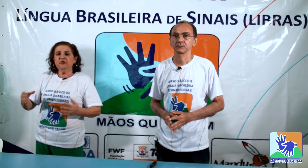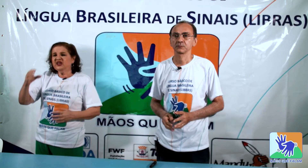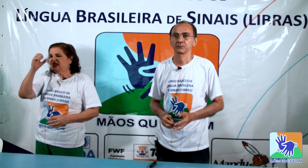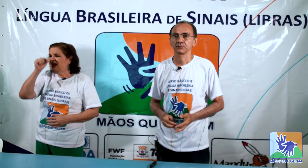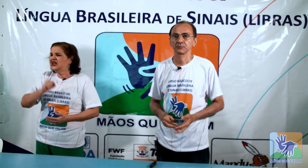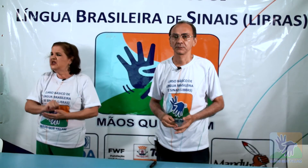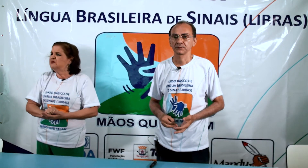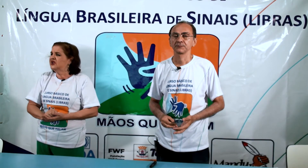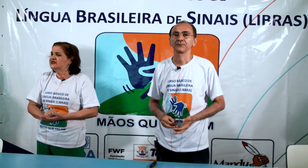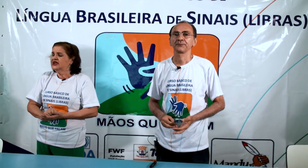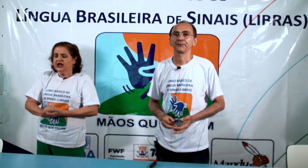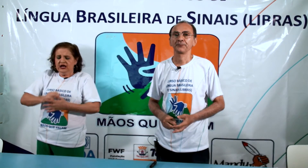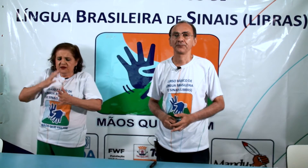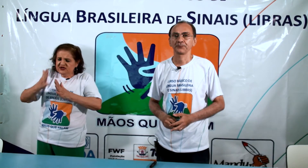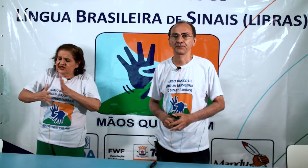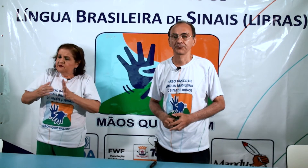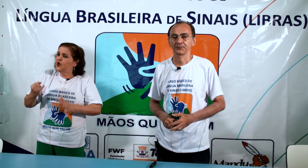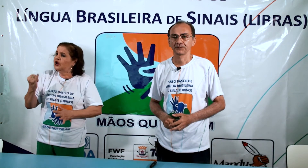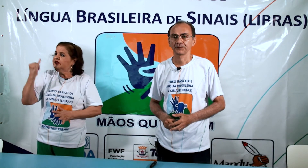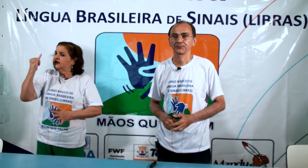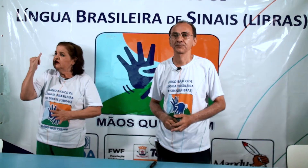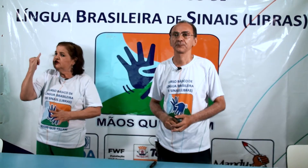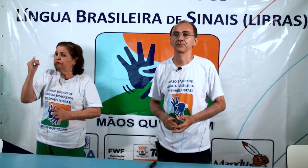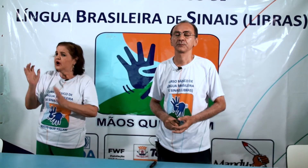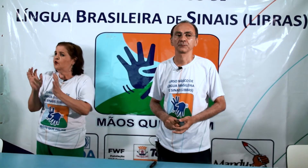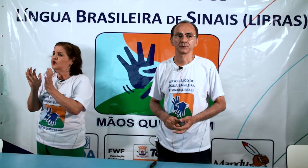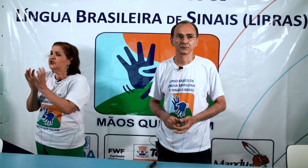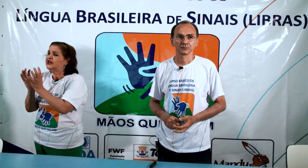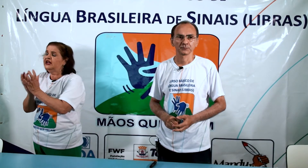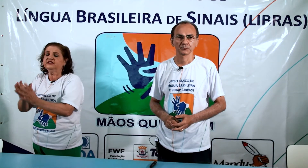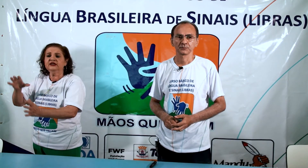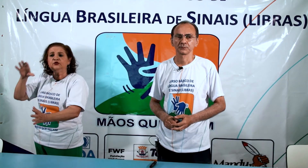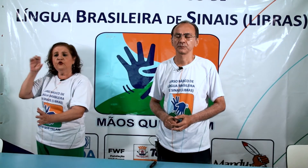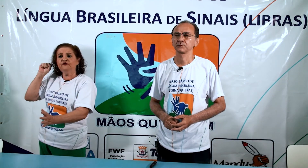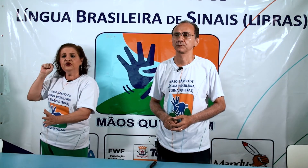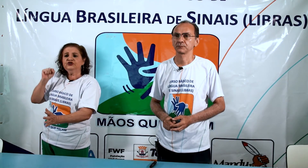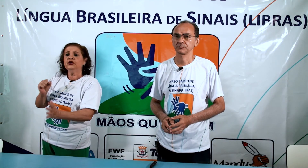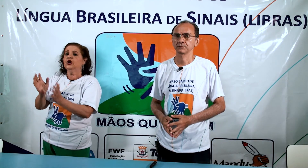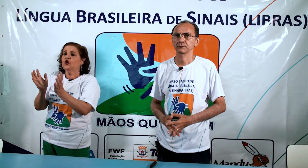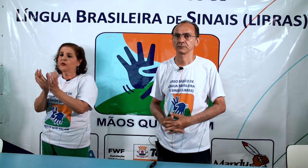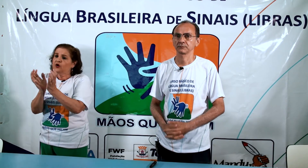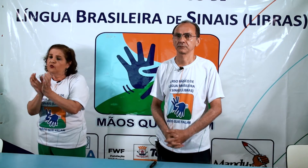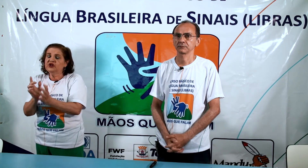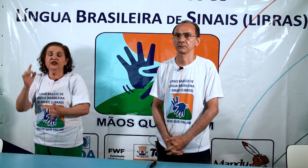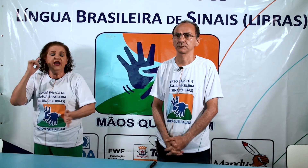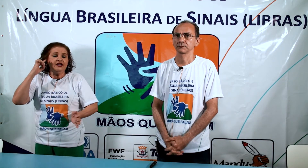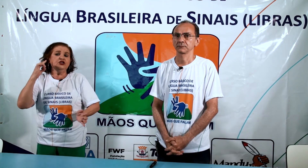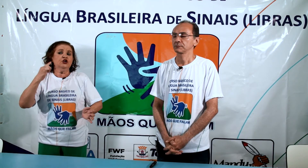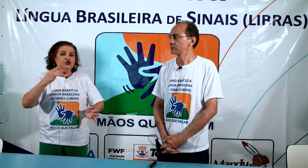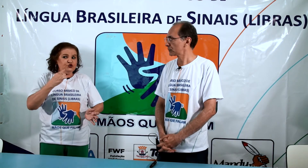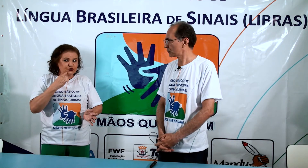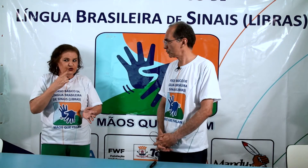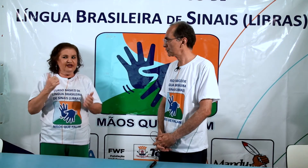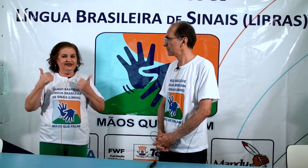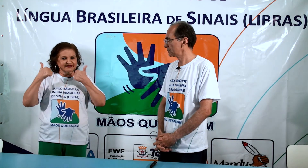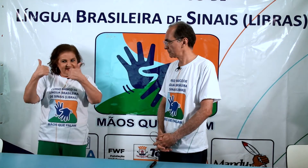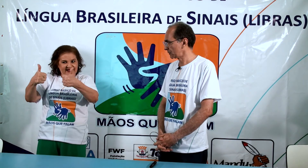aprender Libras. Libras é importante para a comunidade, tanto ouvinte como a comunidade surda.